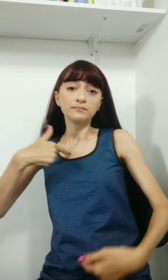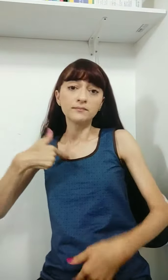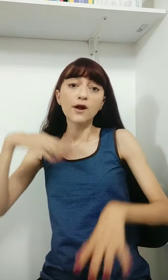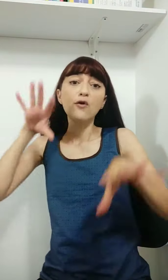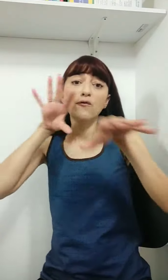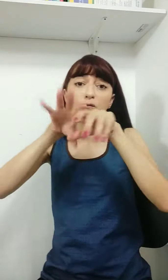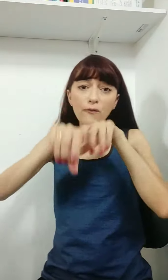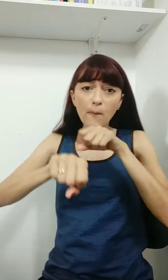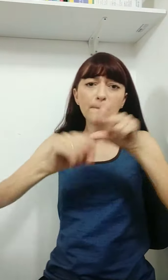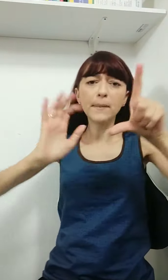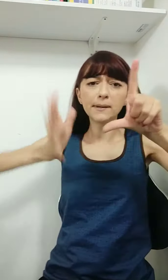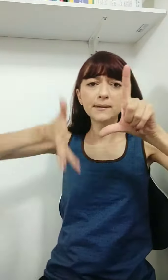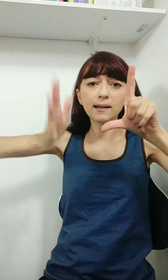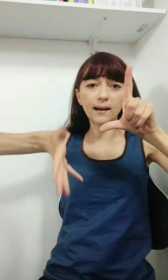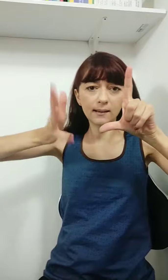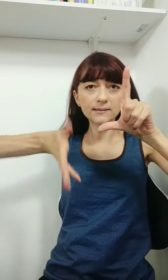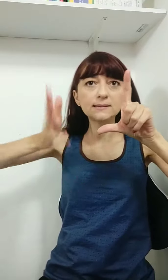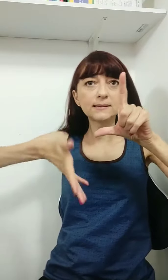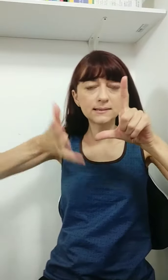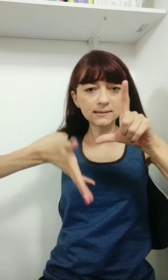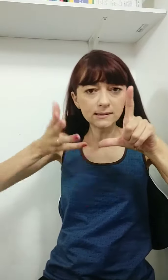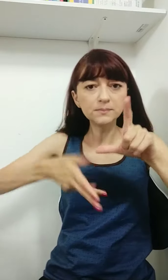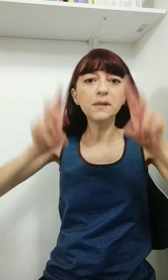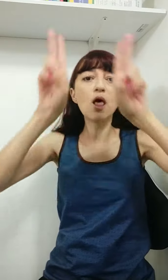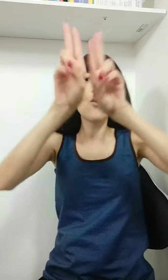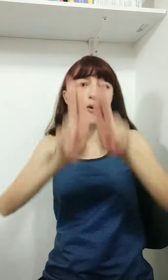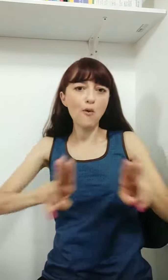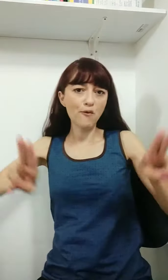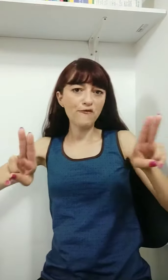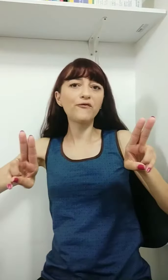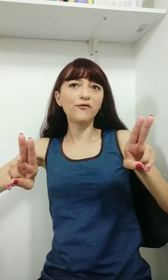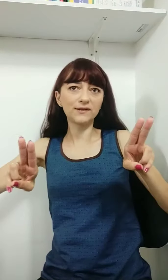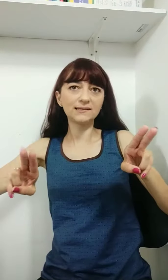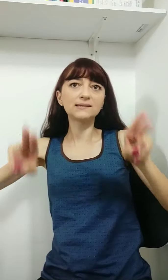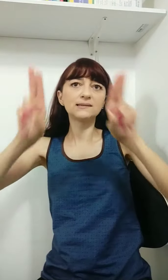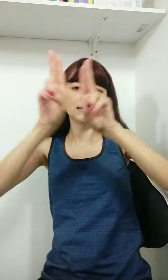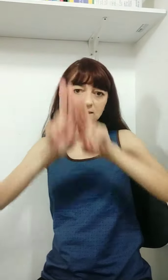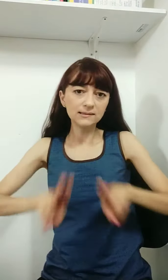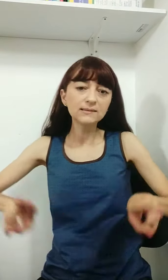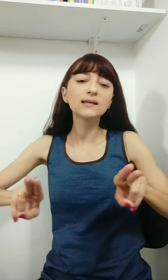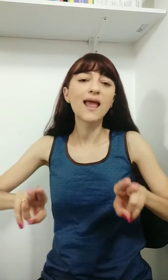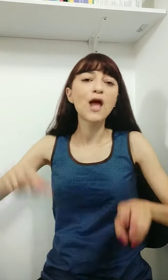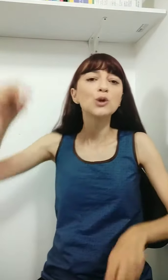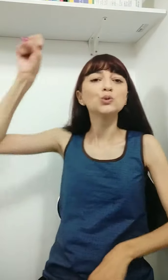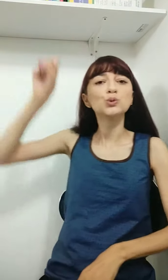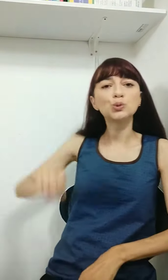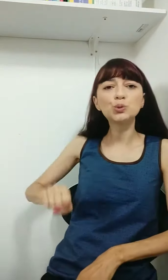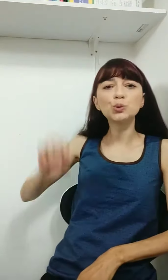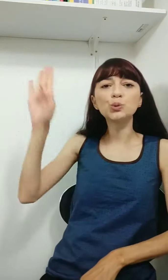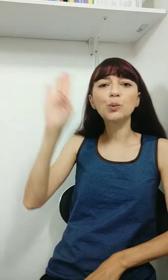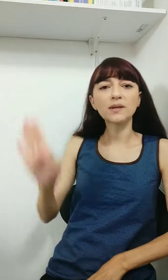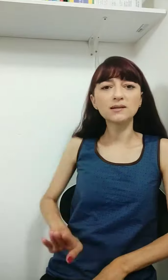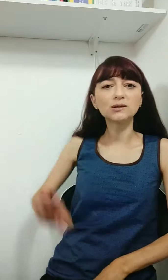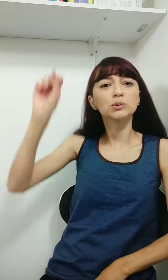bom? Eu sou formada em Letras Libras pela UFSC, né, a Universidade Federal de Santa Catarina, e ela